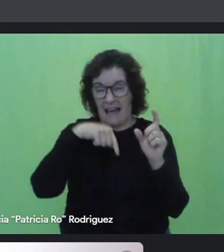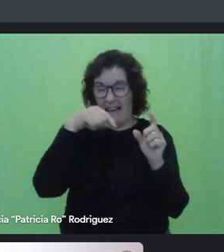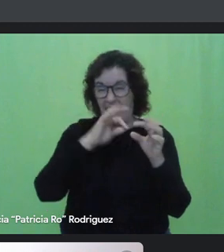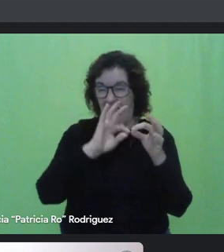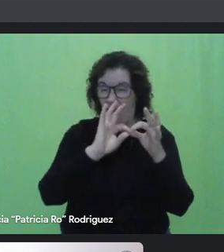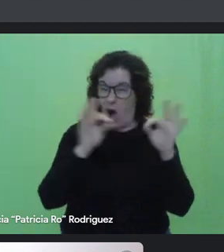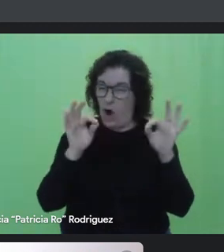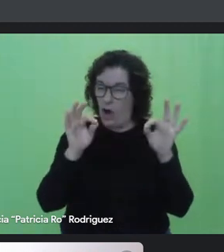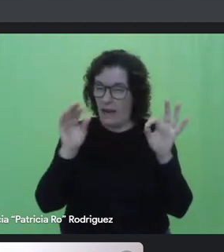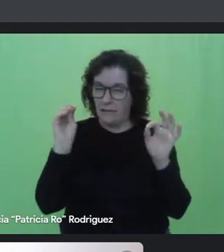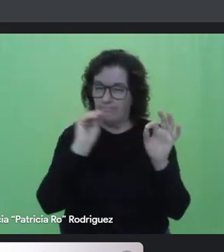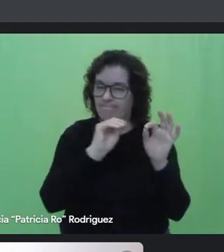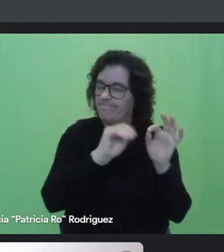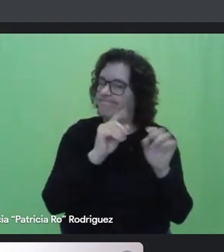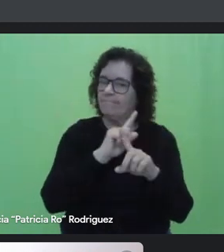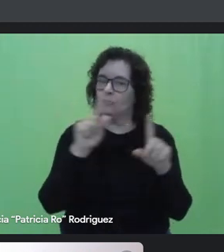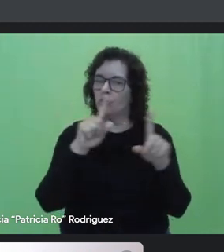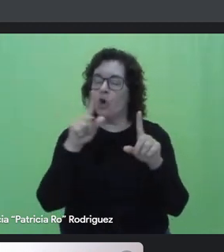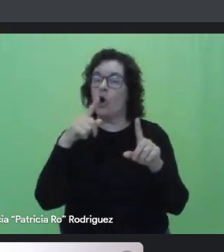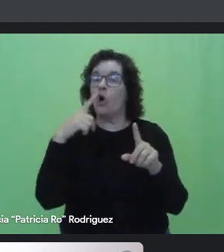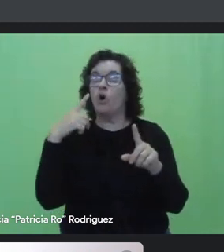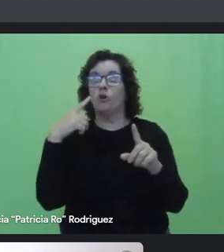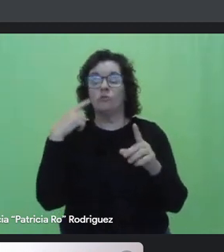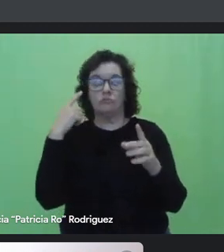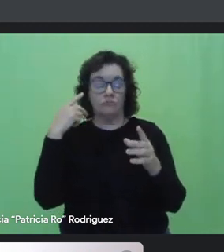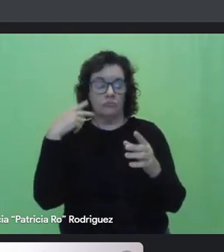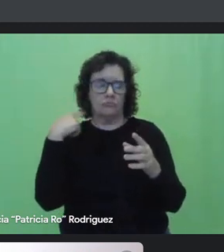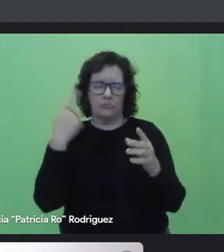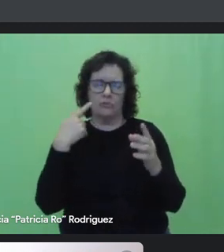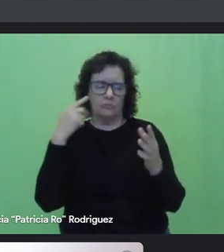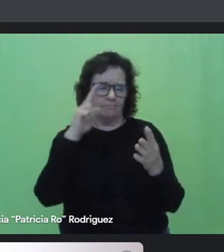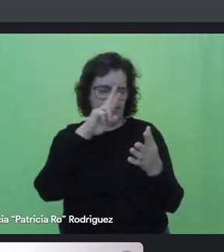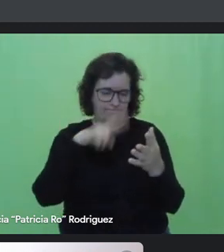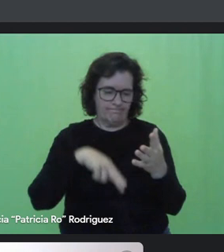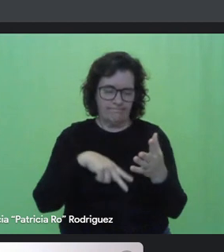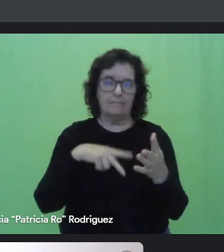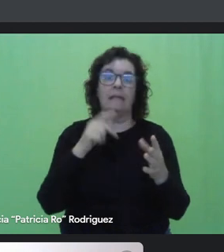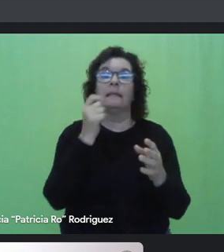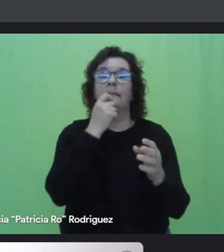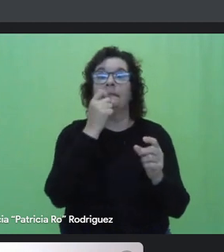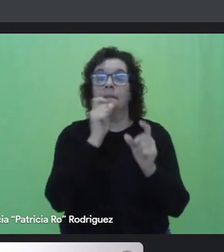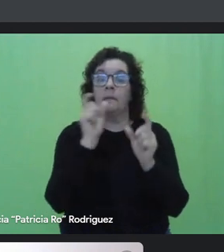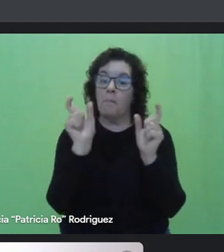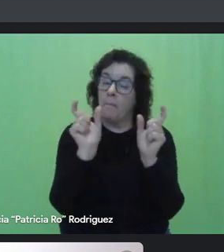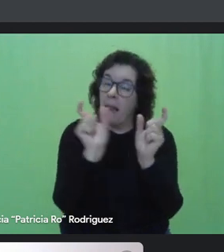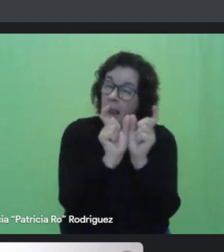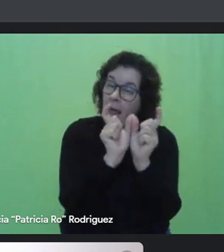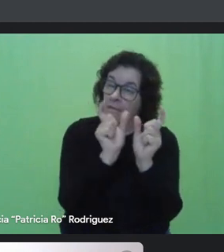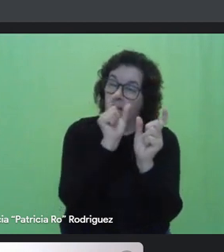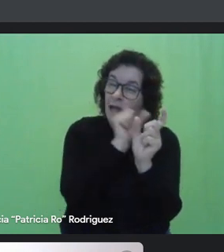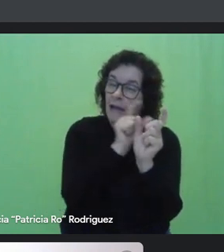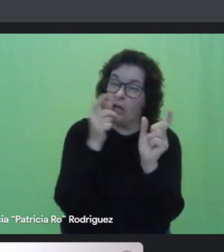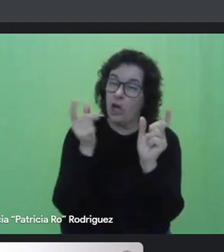no las leemos. Si aparece juntas las dos palabras, se lee hay. Hay o existe.